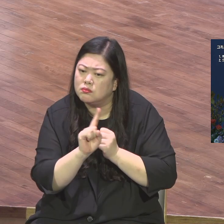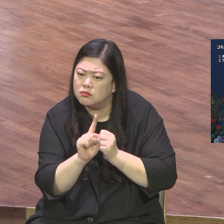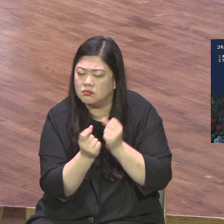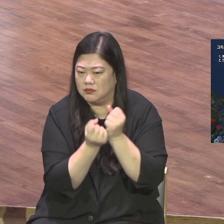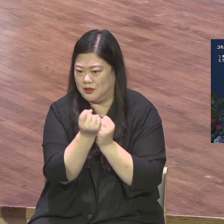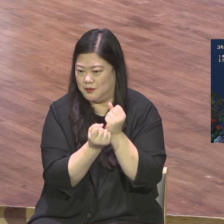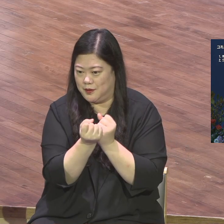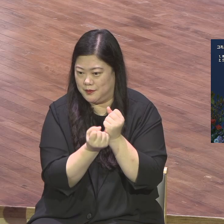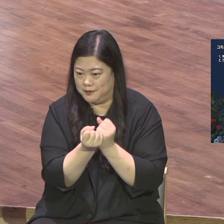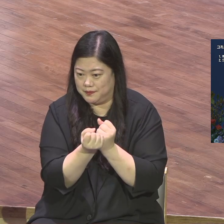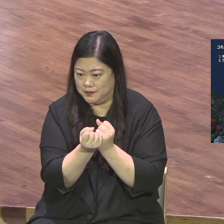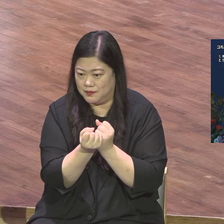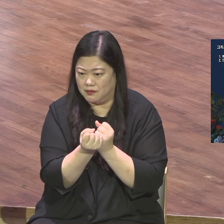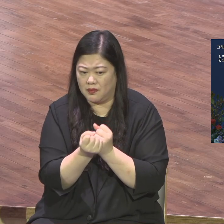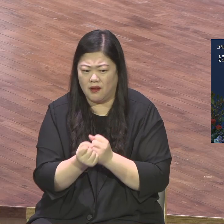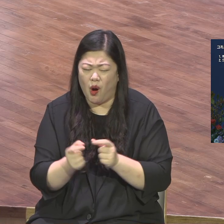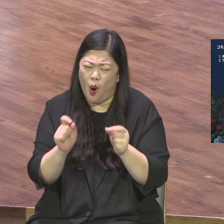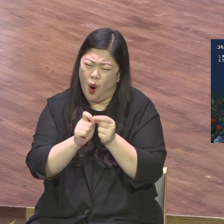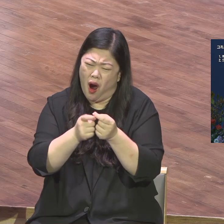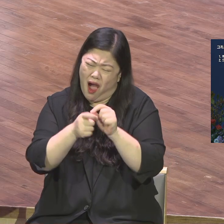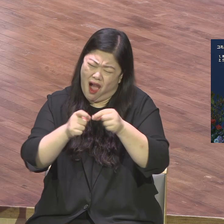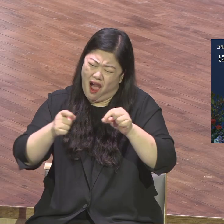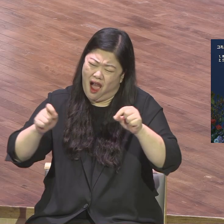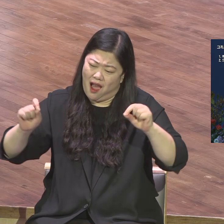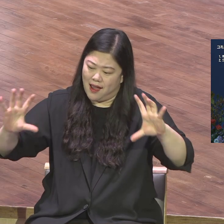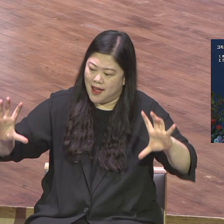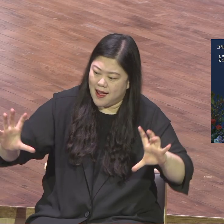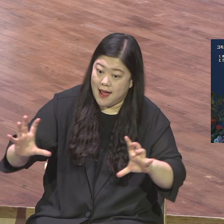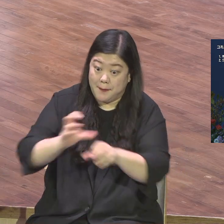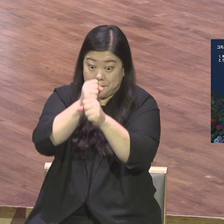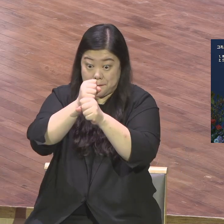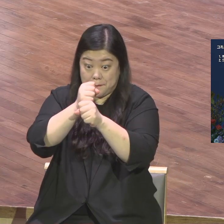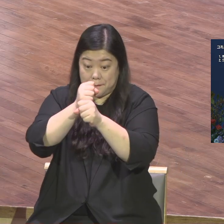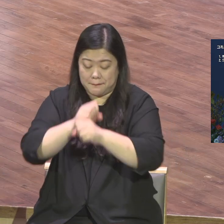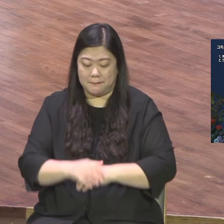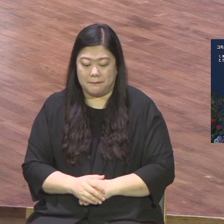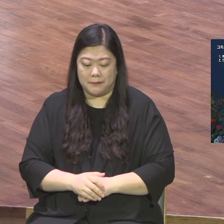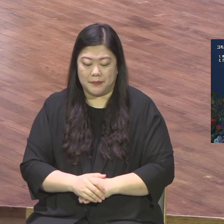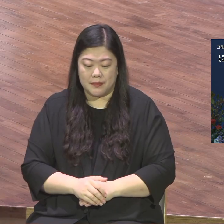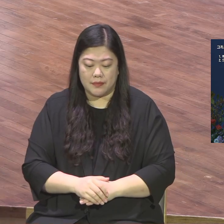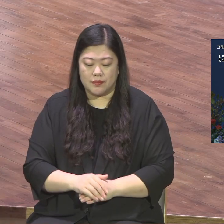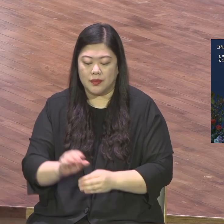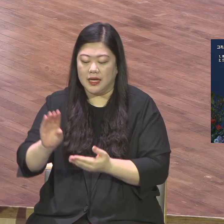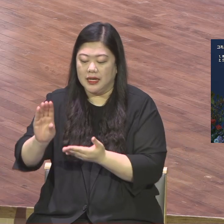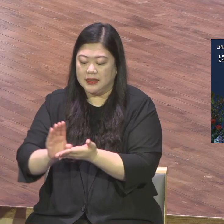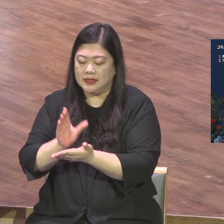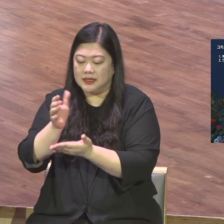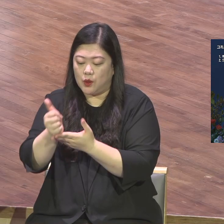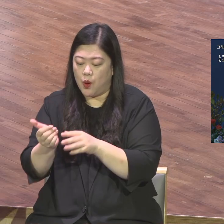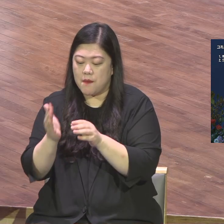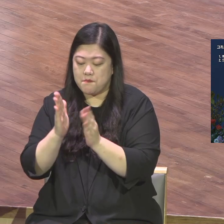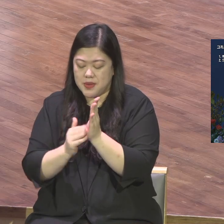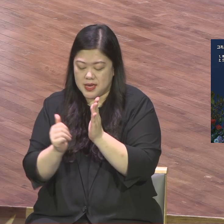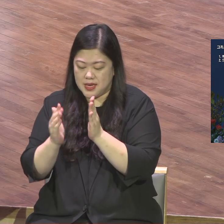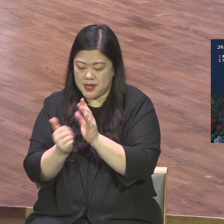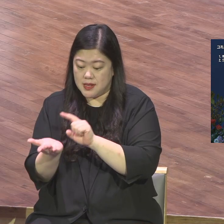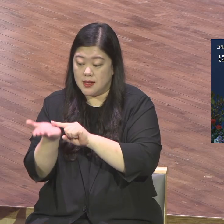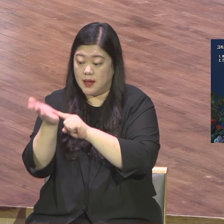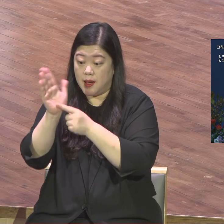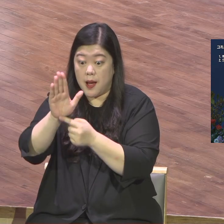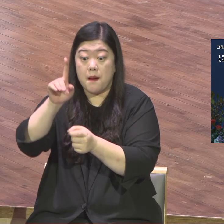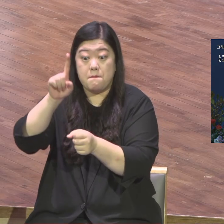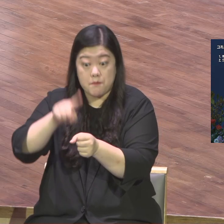길게 표현을 하고 있지만 간단하게 요약하면 그리스도의 비밀을 드러나게 하기 위해서